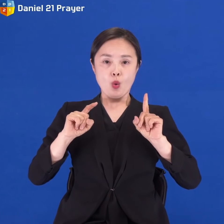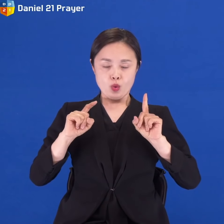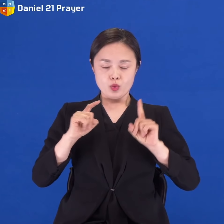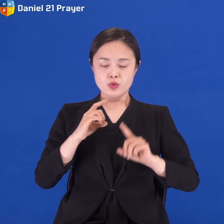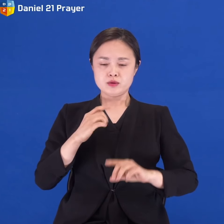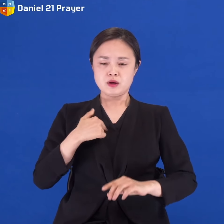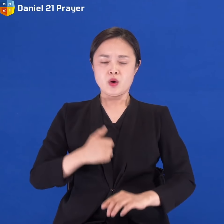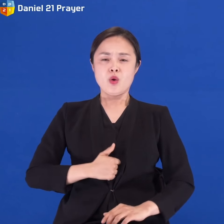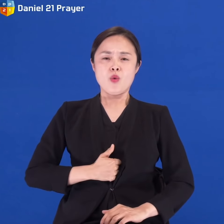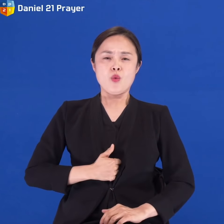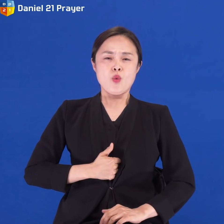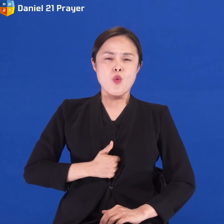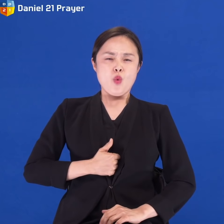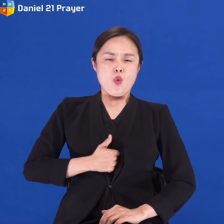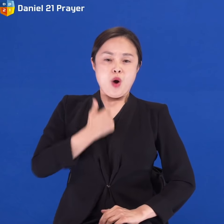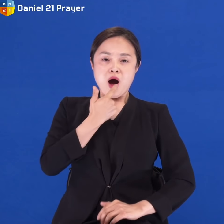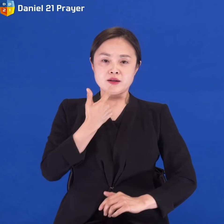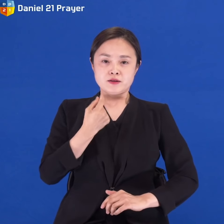부끄럽지만 고백합니다.